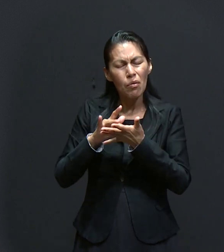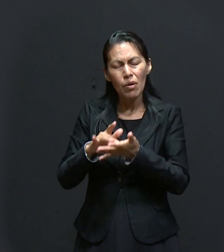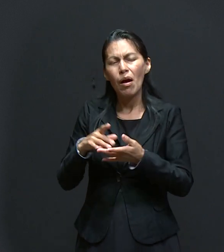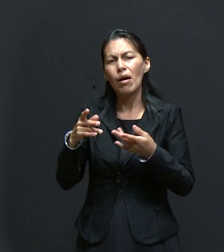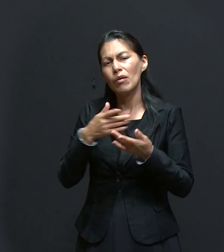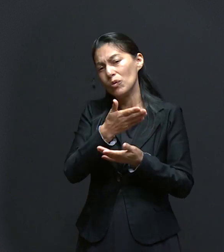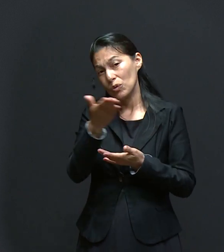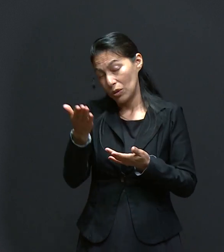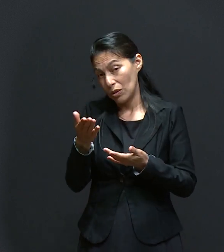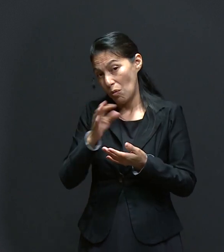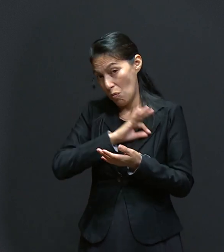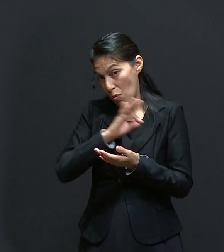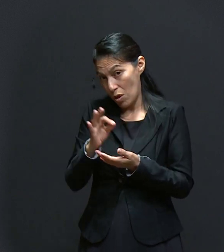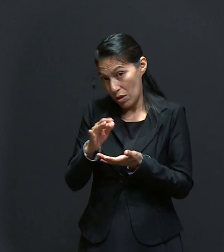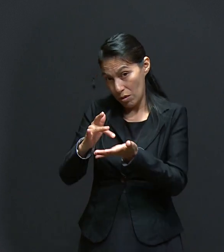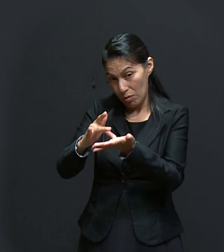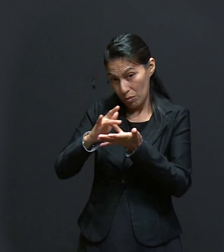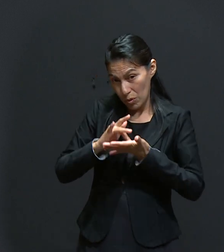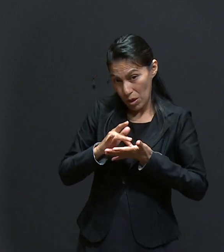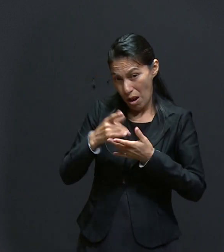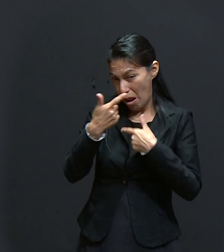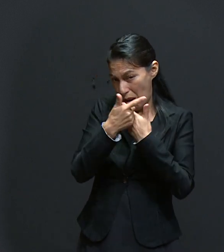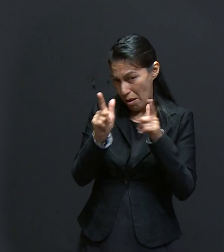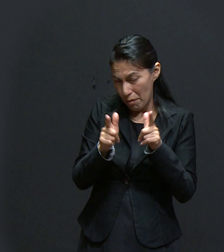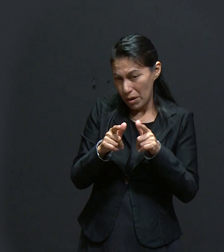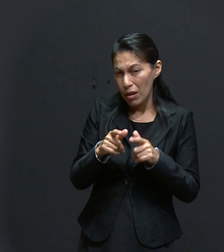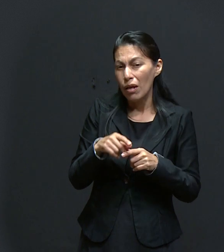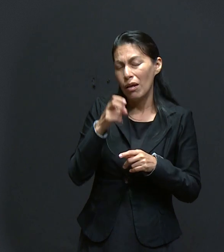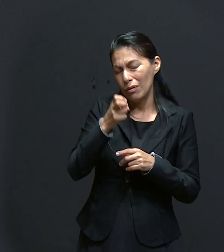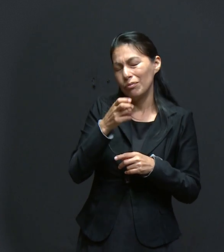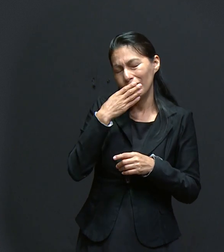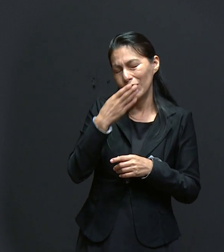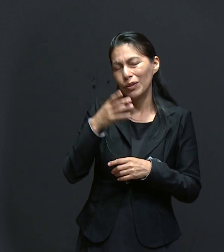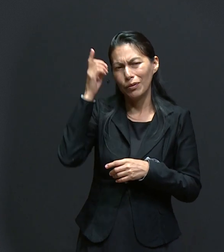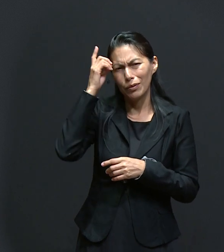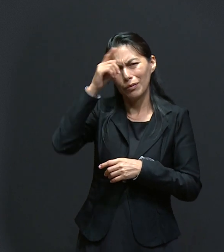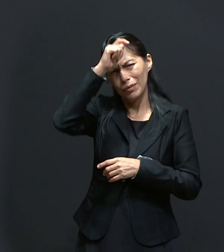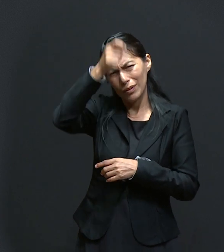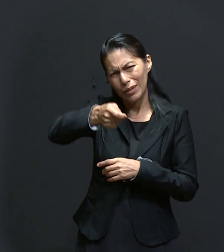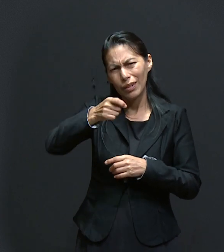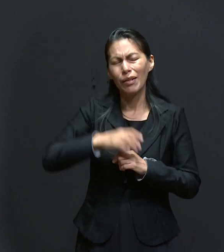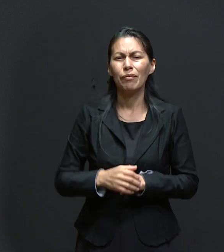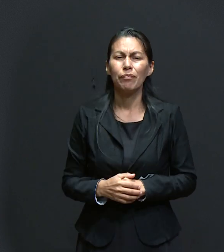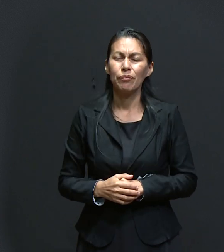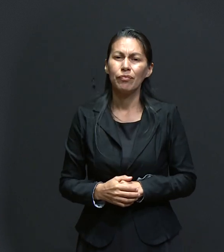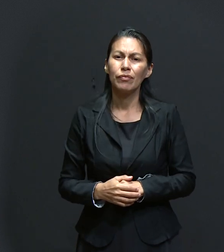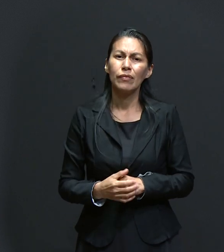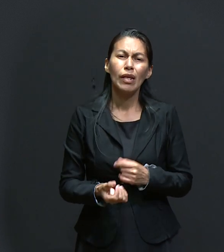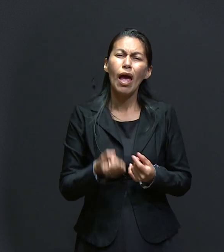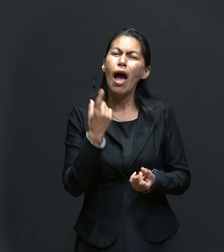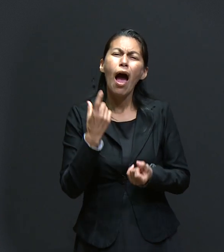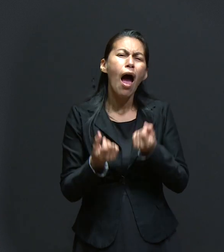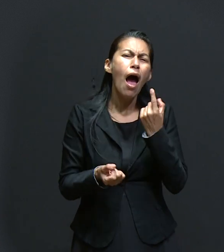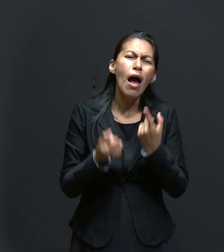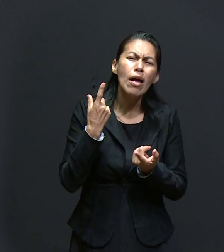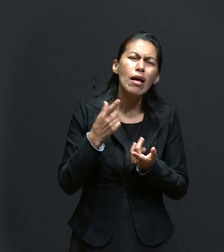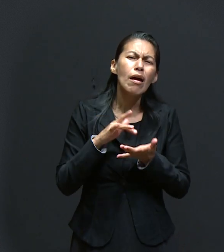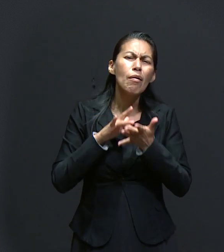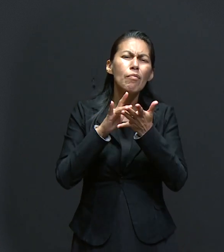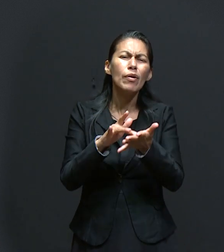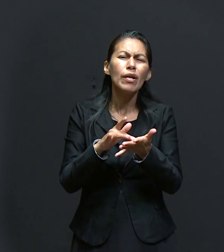ayuda y yo creo que yo se recompensará a cada uno de nosotros y si alguien que quiero no quiere colaborar en este tercer proyecto